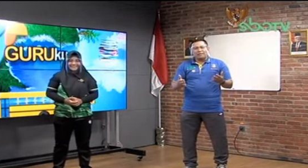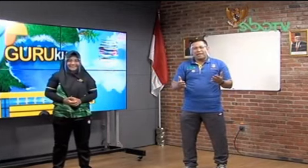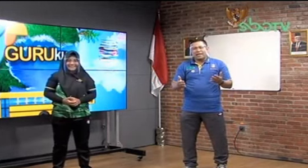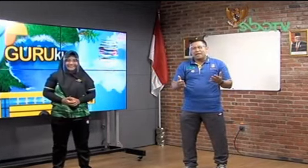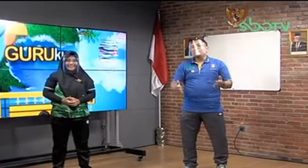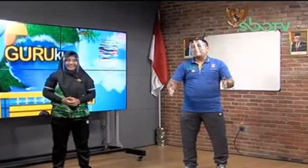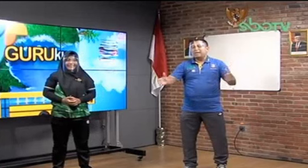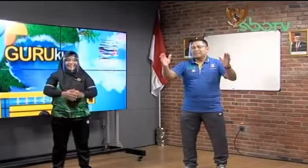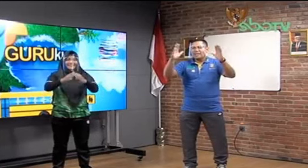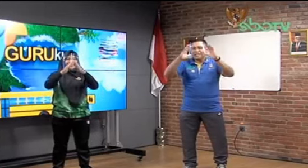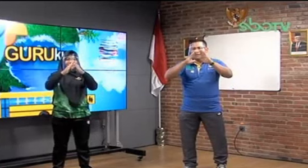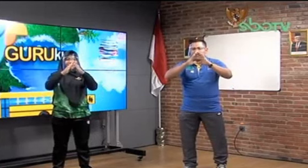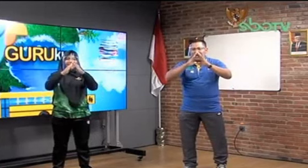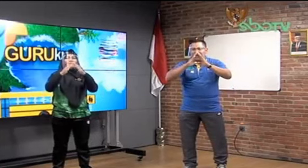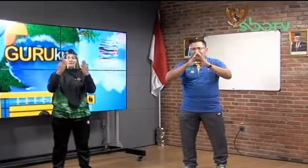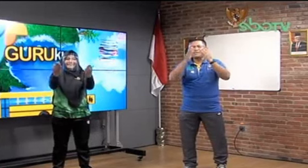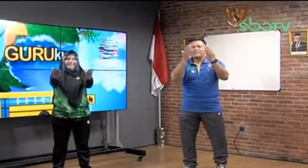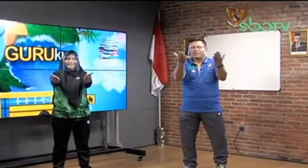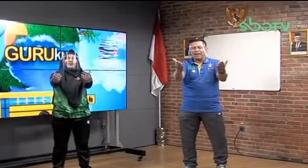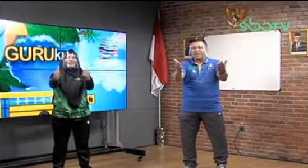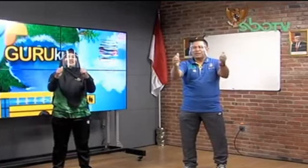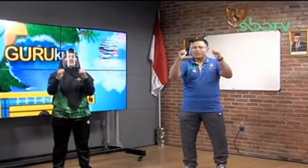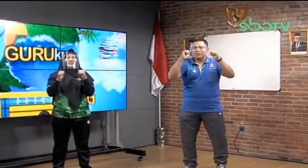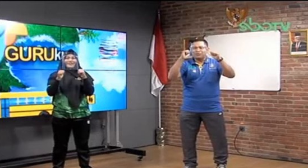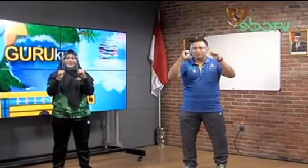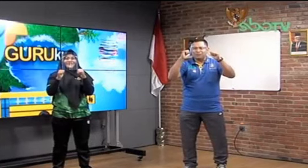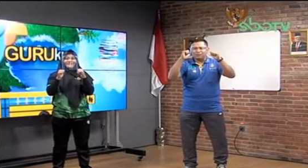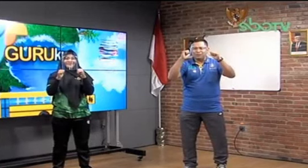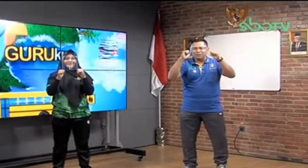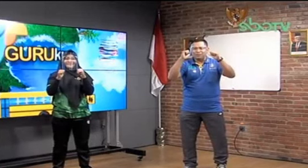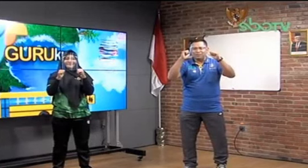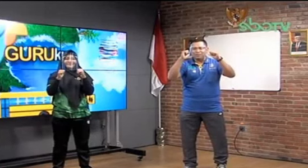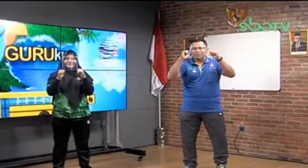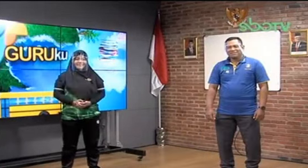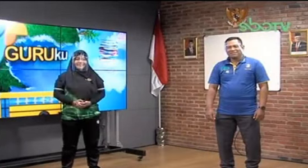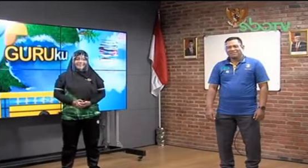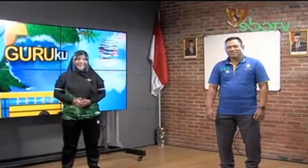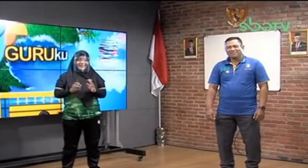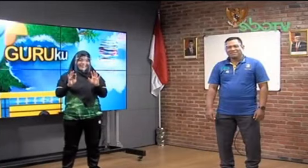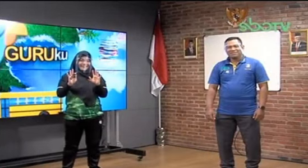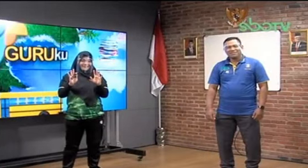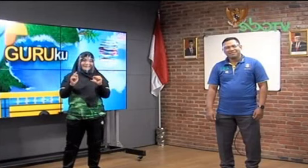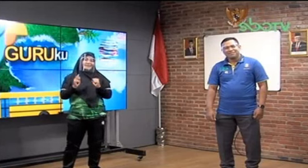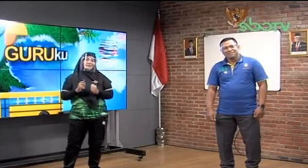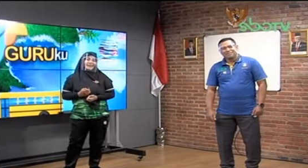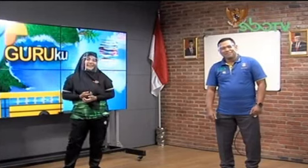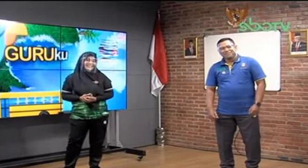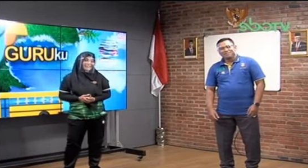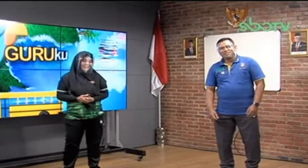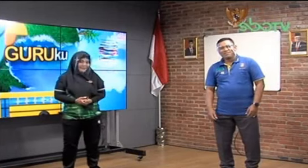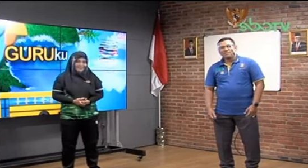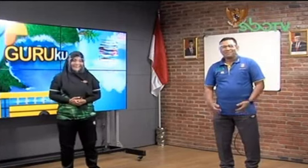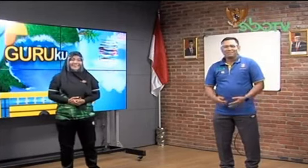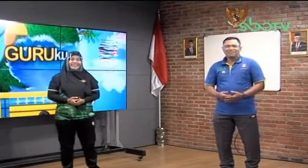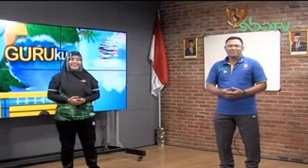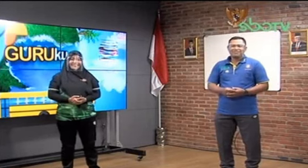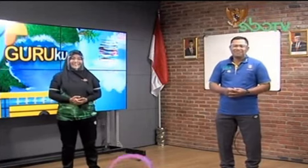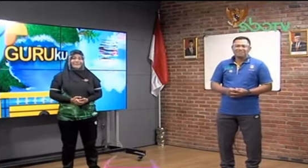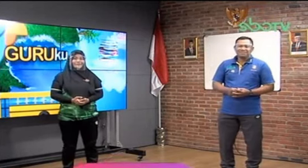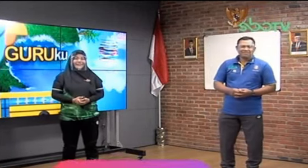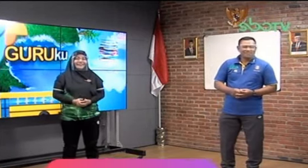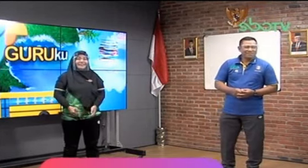dalam acara Belajar dari Rumah Bersama Guruku. Halo anak-anak, berjumpa lagi di program